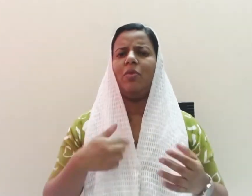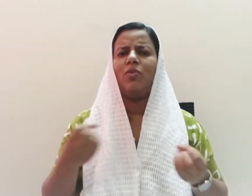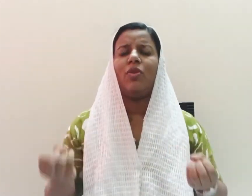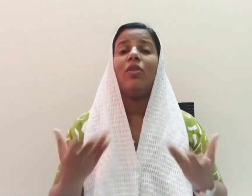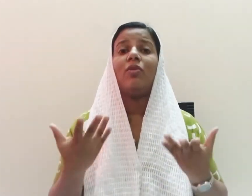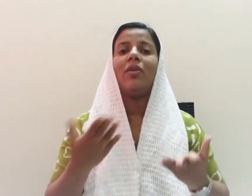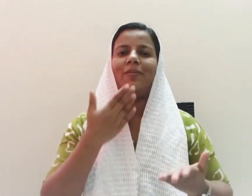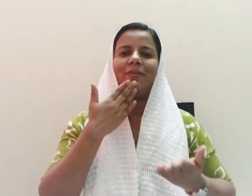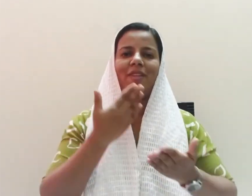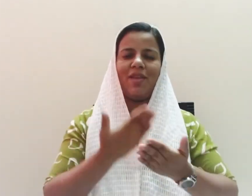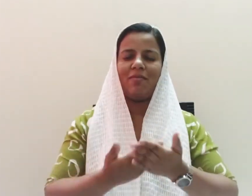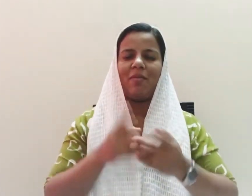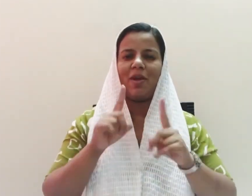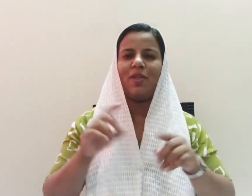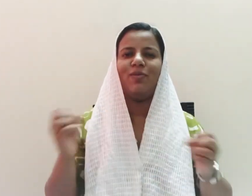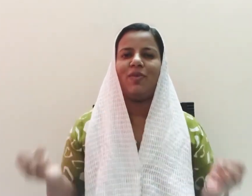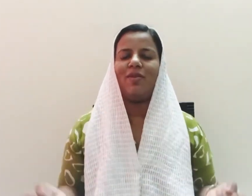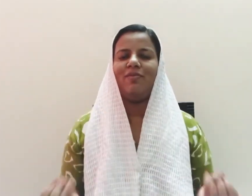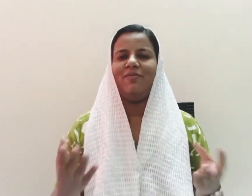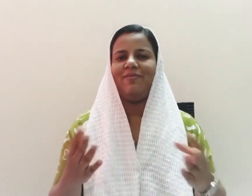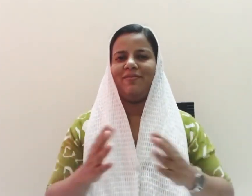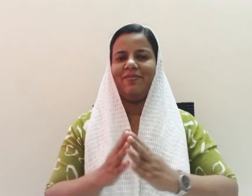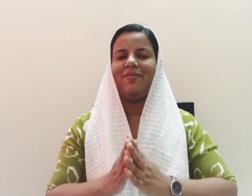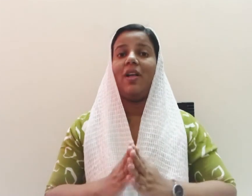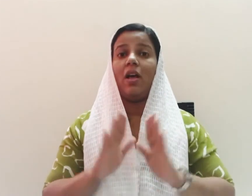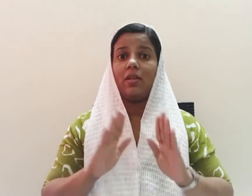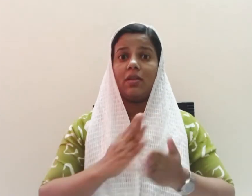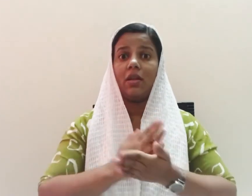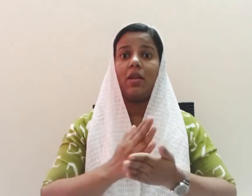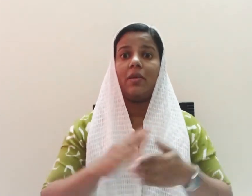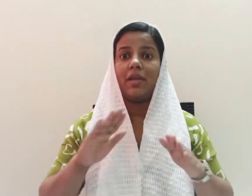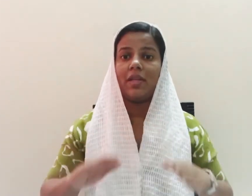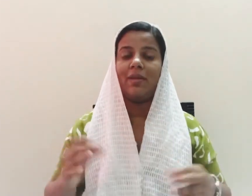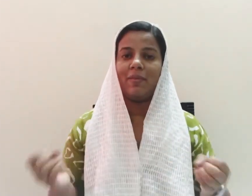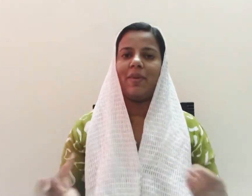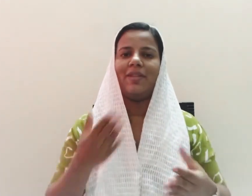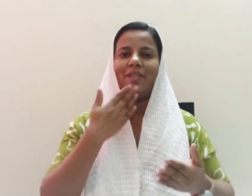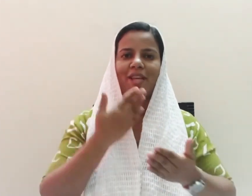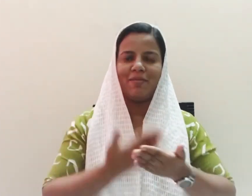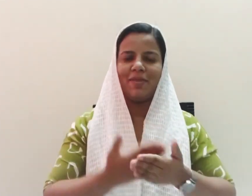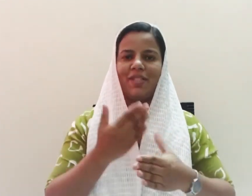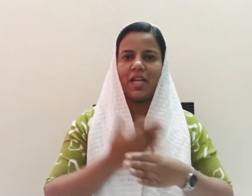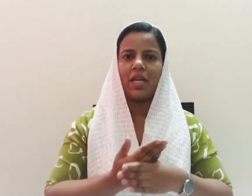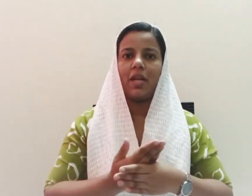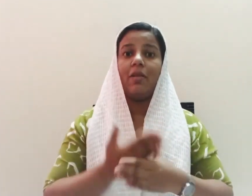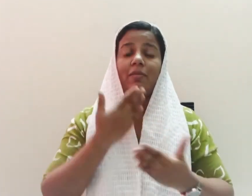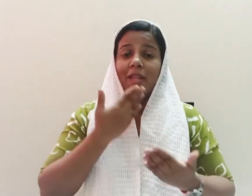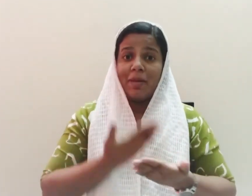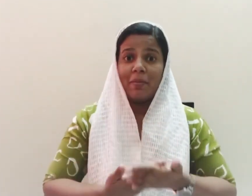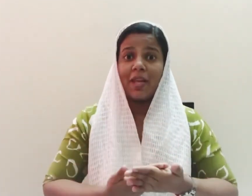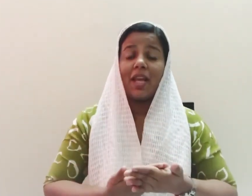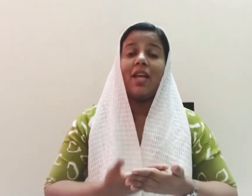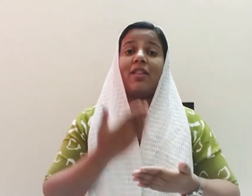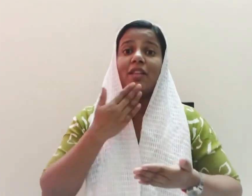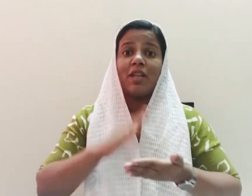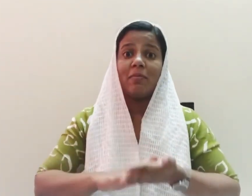പാടുള്ളൂ? നന്മ മാത്രമേ ഉണ്ടാകാൻ. അതുകൊണ്ട് ഈ പ്രഭാതത്തിൽ നന്മ ചെയ്യുക, നന്മയാൽ തിന്മയെ